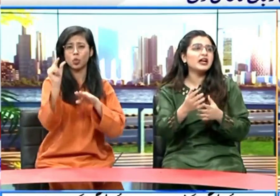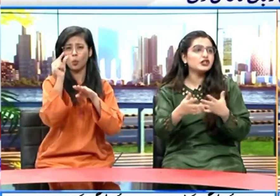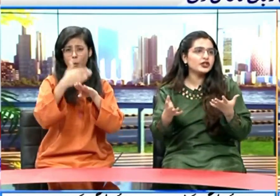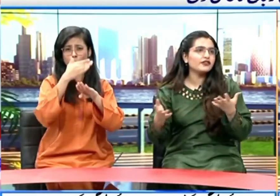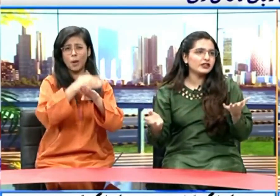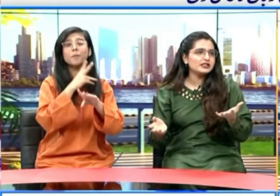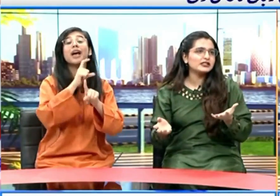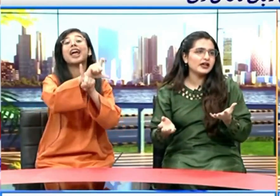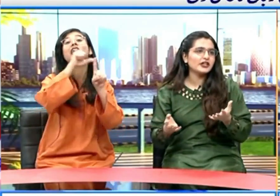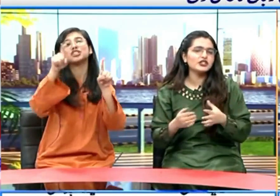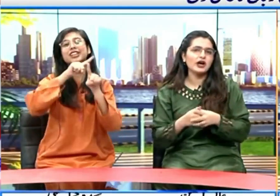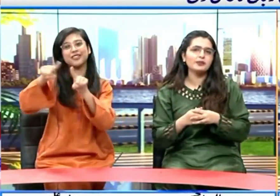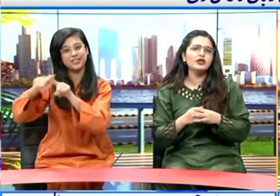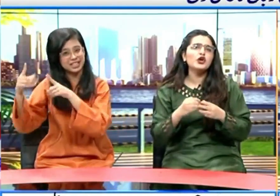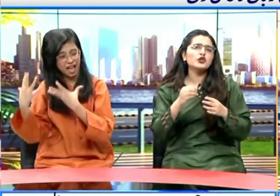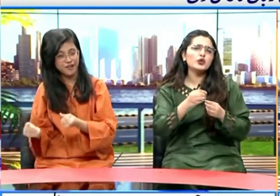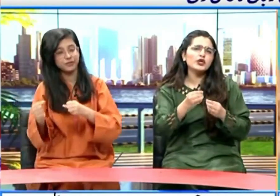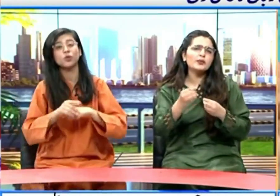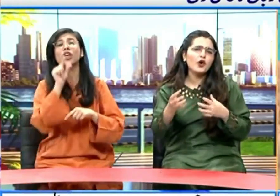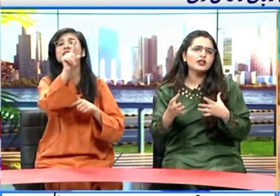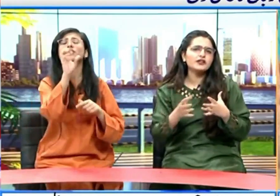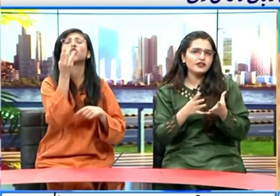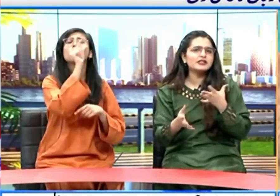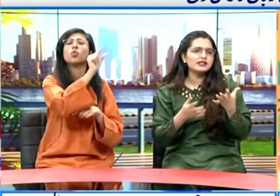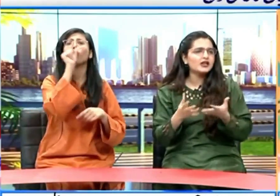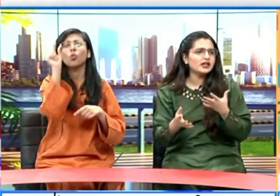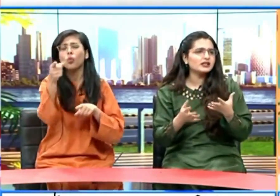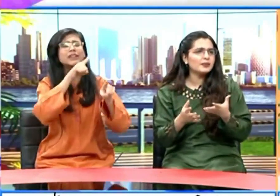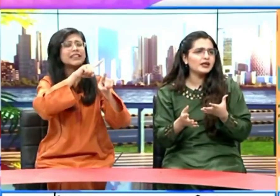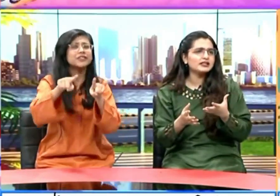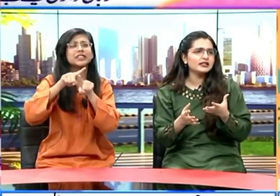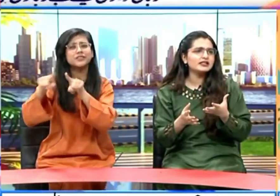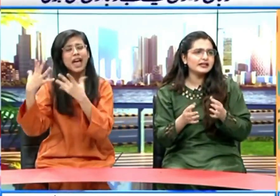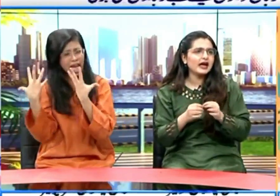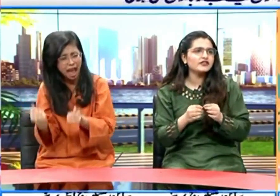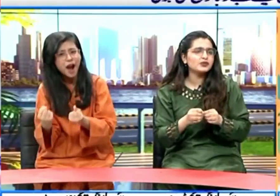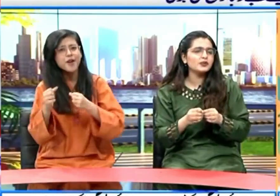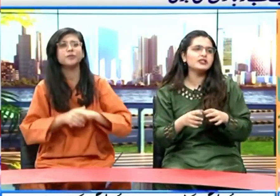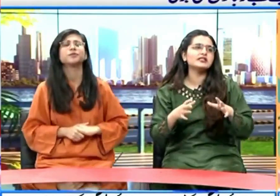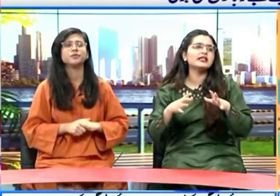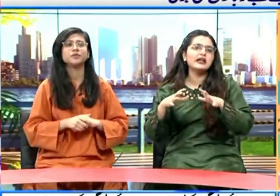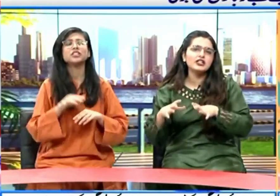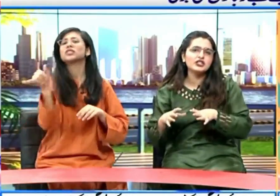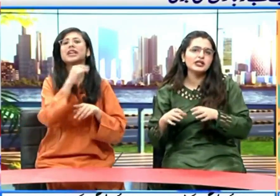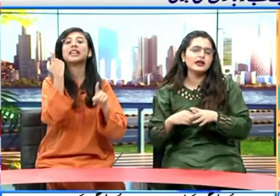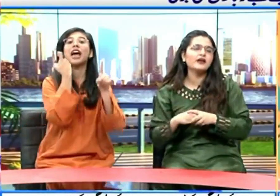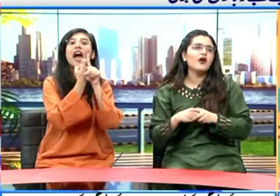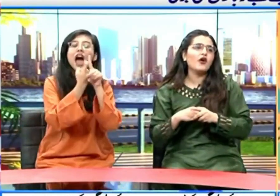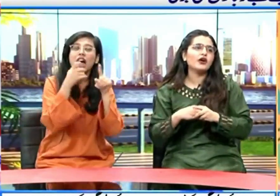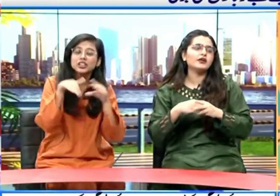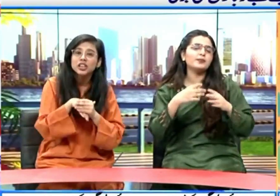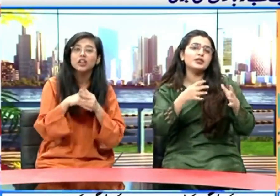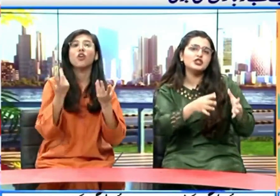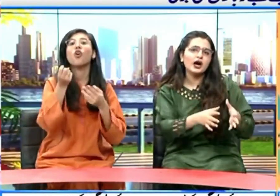ہیں کہ کلچر ڈفرینسز ہیں ہر جگہ پہ, تو تھوڑی بہت ڈفرینسز آ جاتے ہیں پاکستانی سائن لینگویج میں بھی. جیسے کراچی ہے